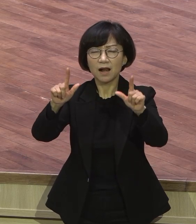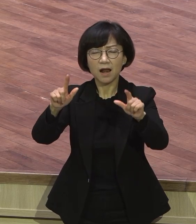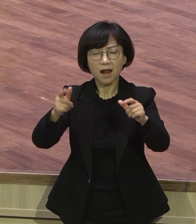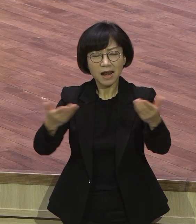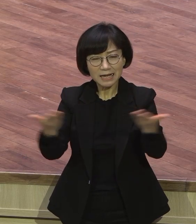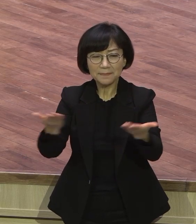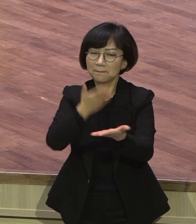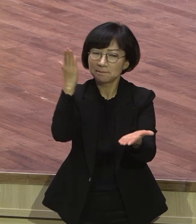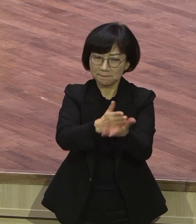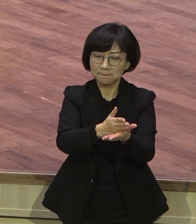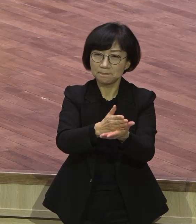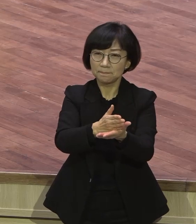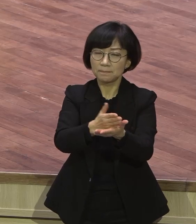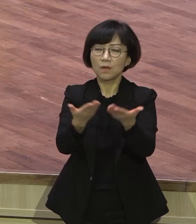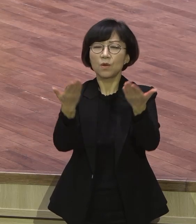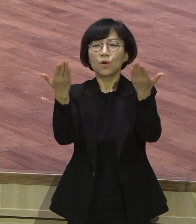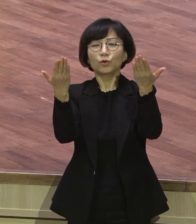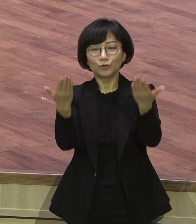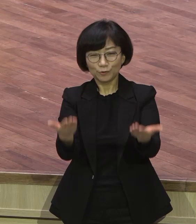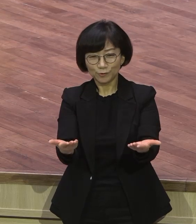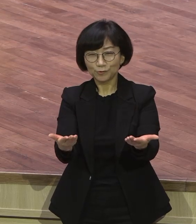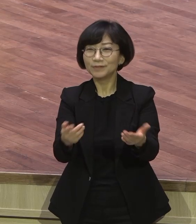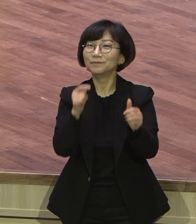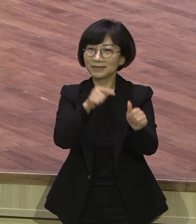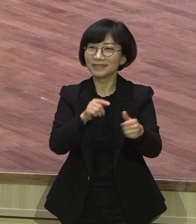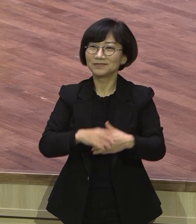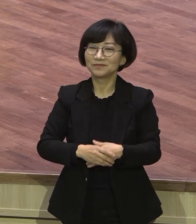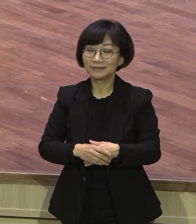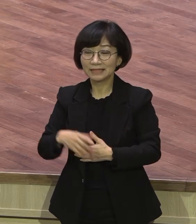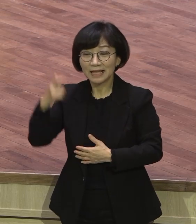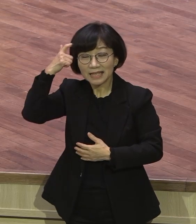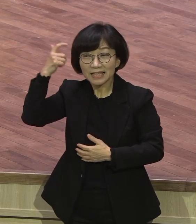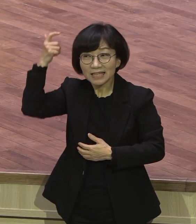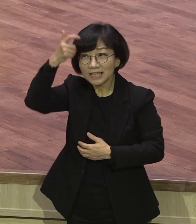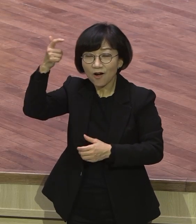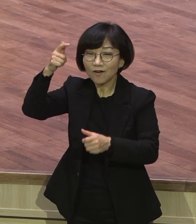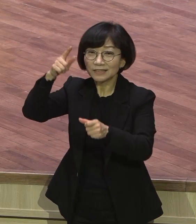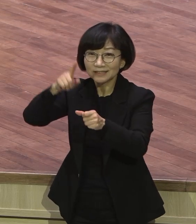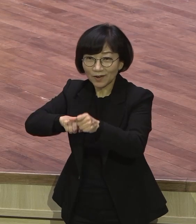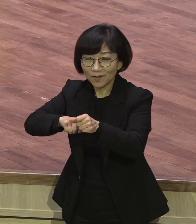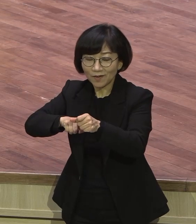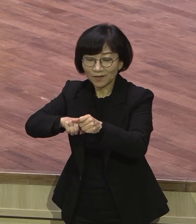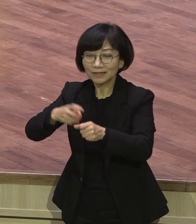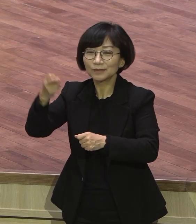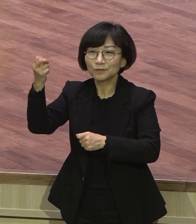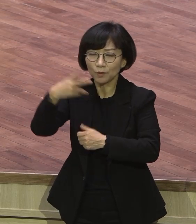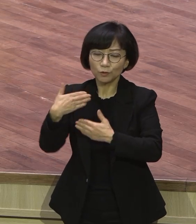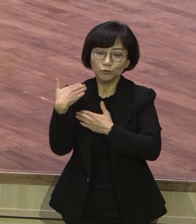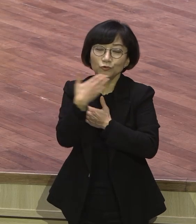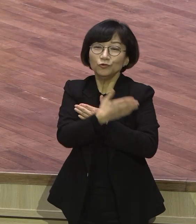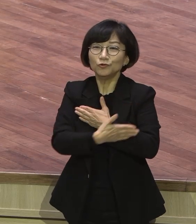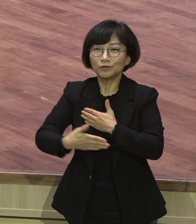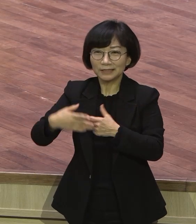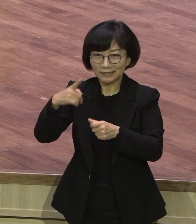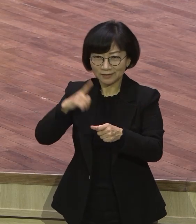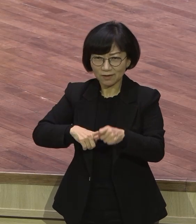말씀하고 있어요 영적인 부분뿐만 아니라 육신적인 삶에도 가장